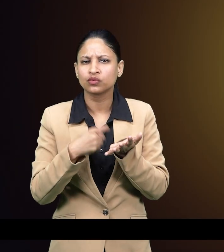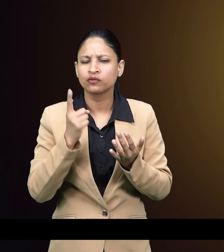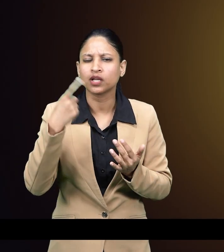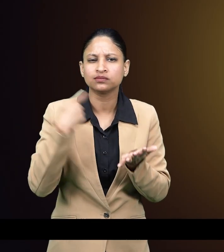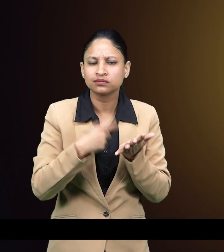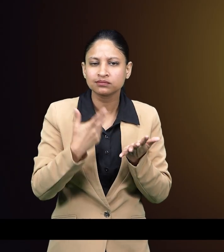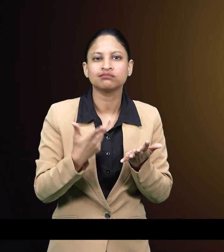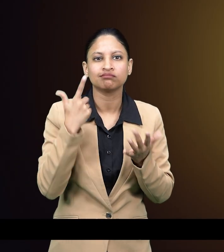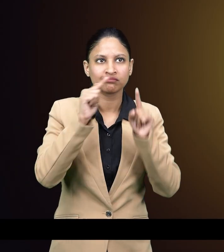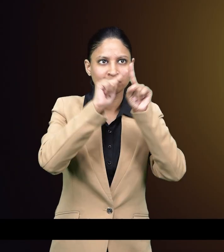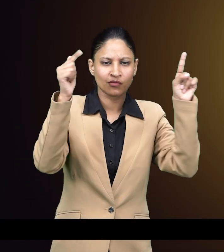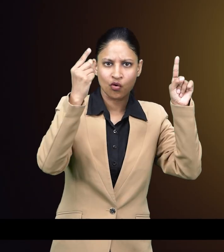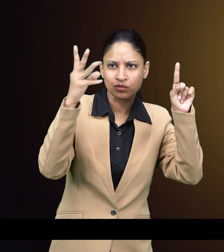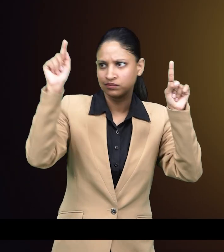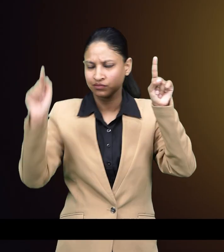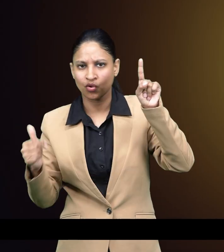टप्पा 1 सूत्र लिहा.